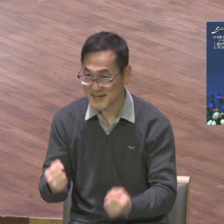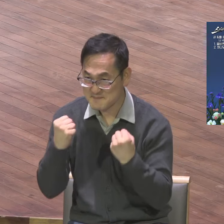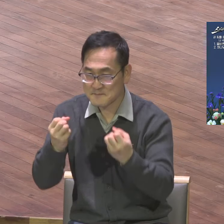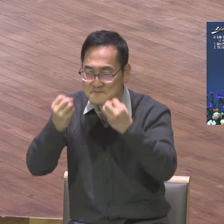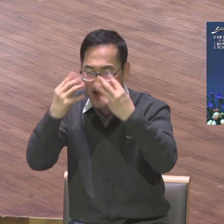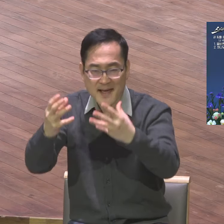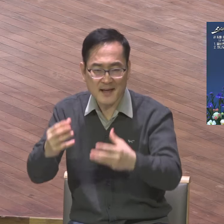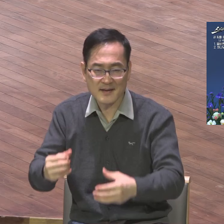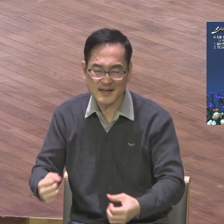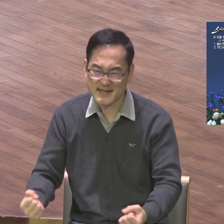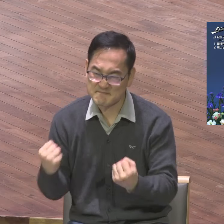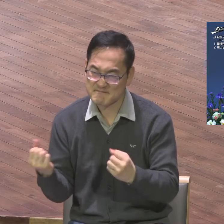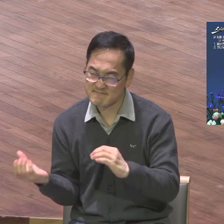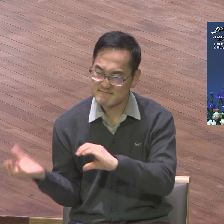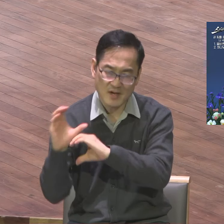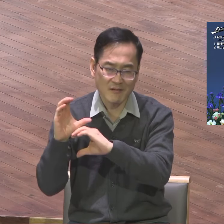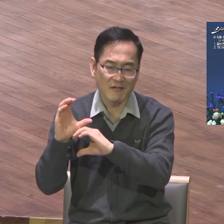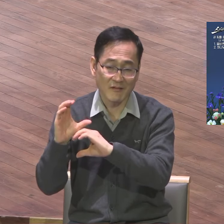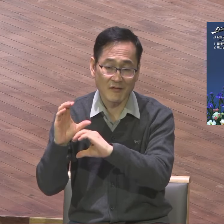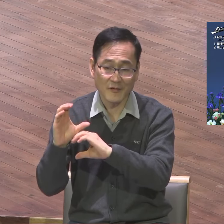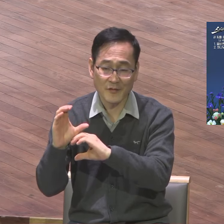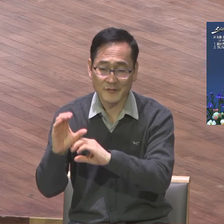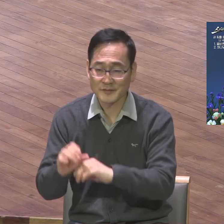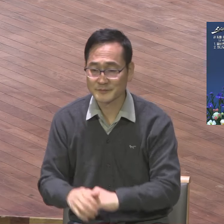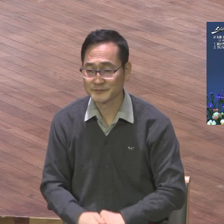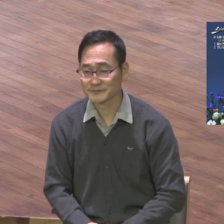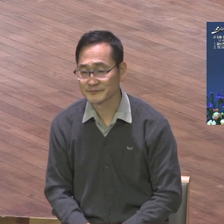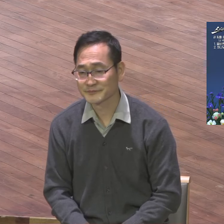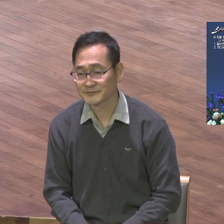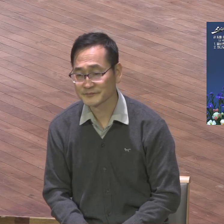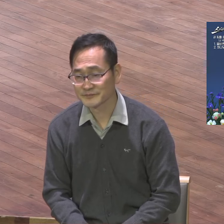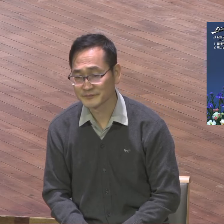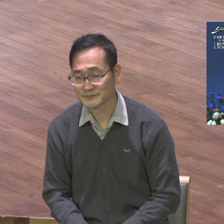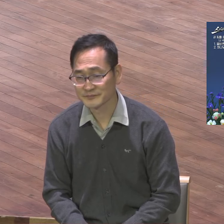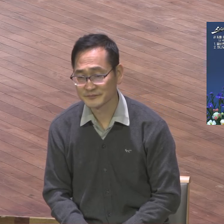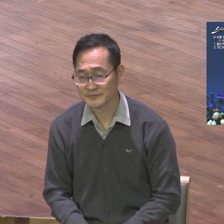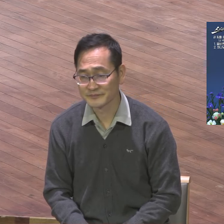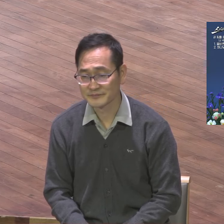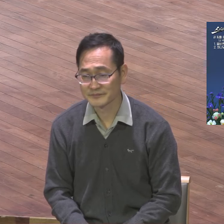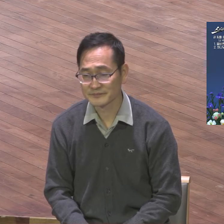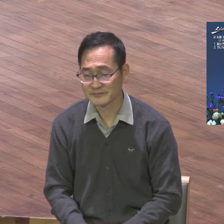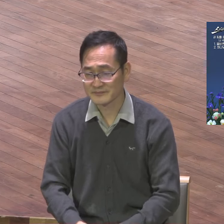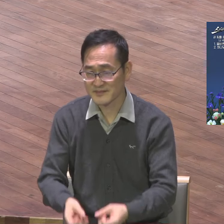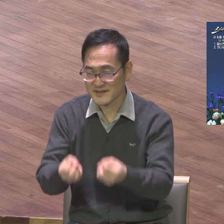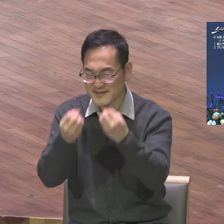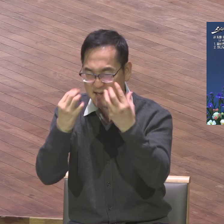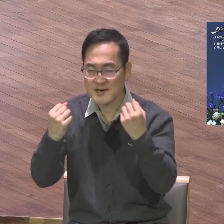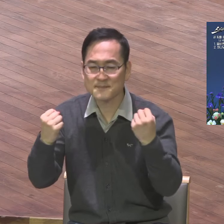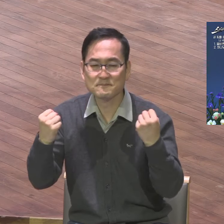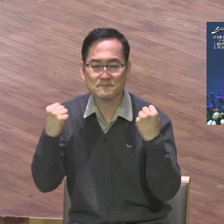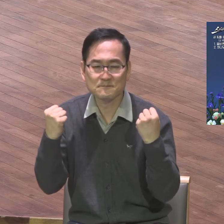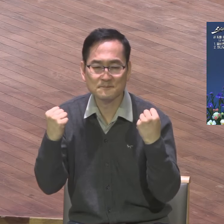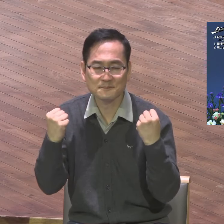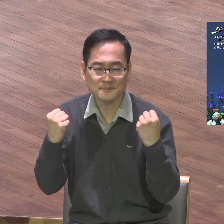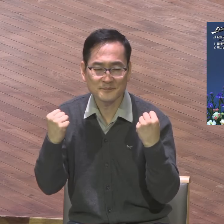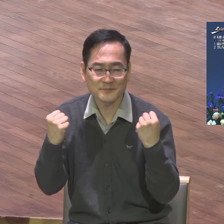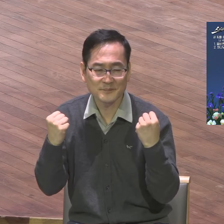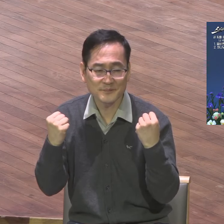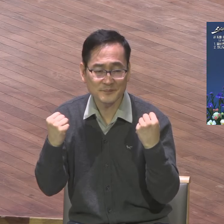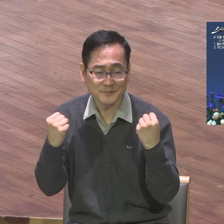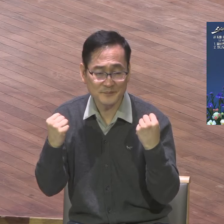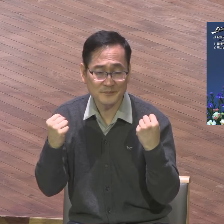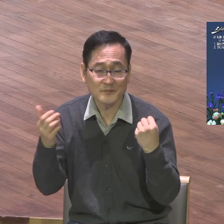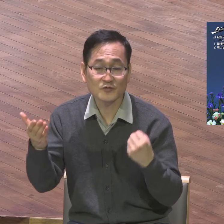것이다. 새 힘을 주신다는 거지요. 새 힘을 말씀 잡는 사람 새 힘을 주신다는